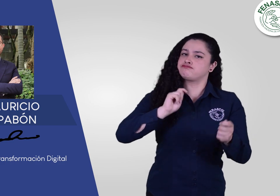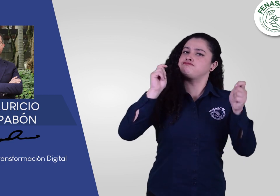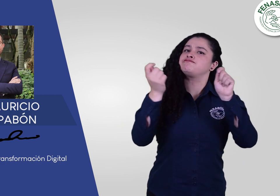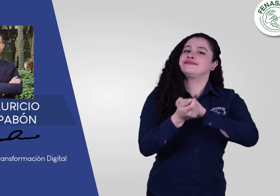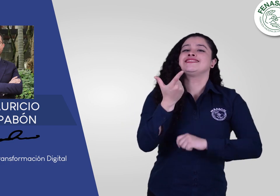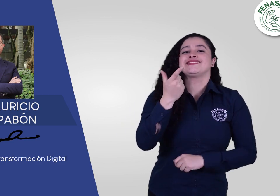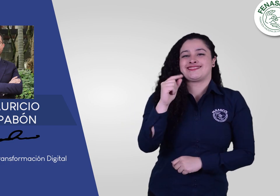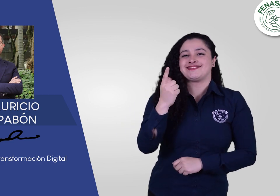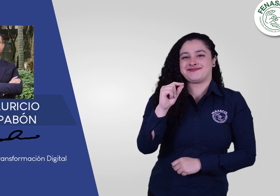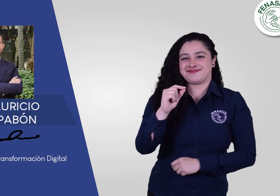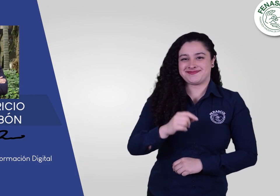digital